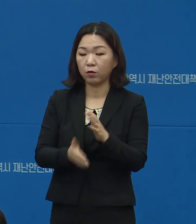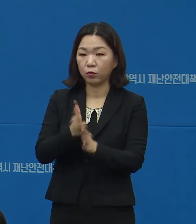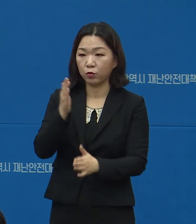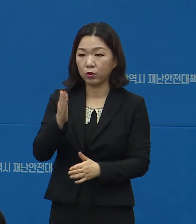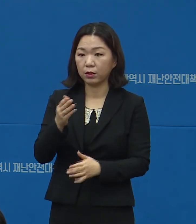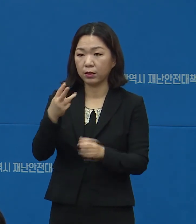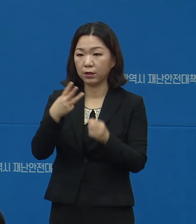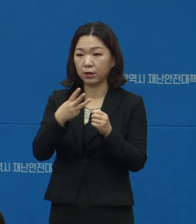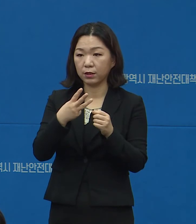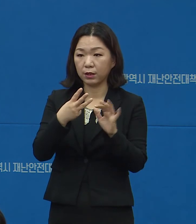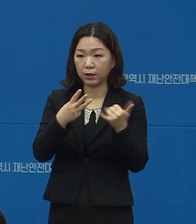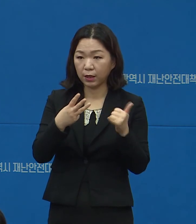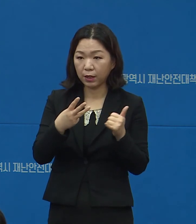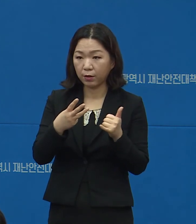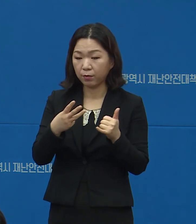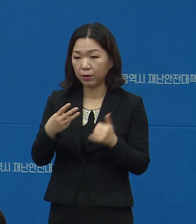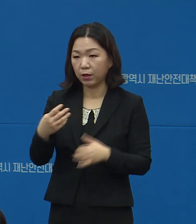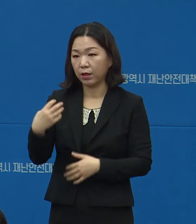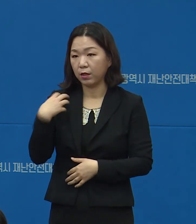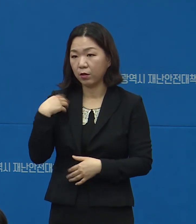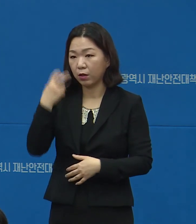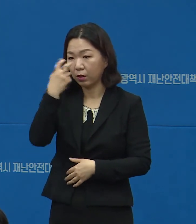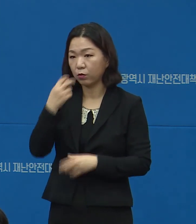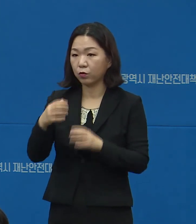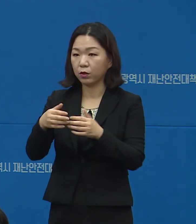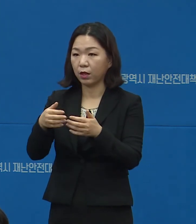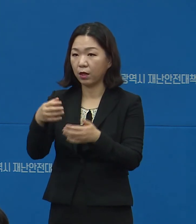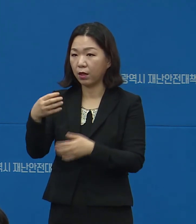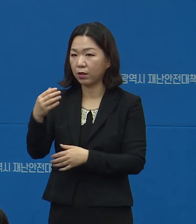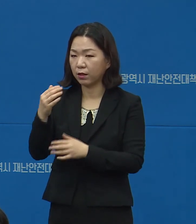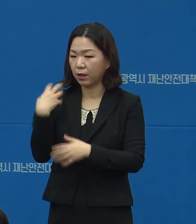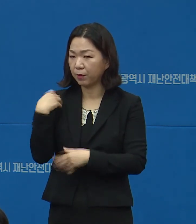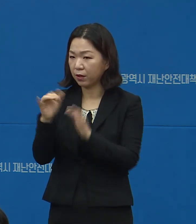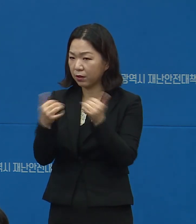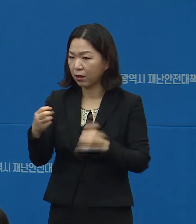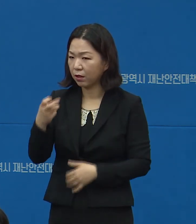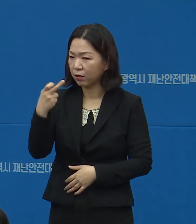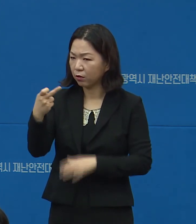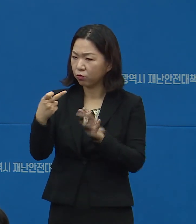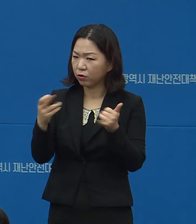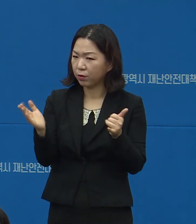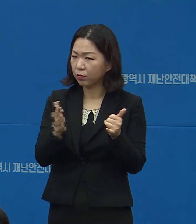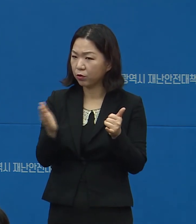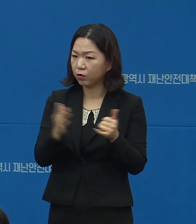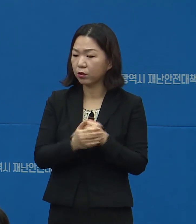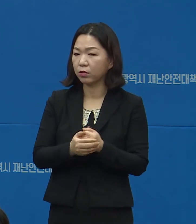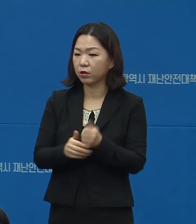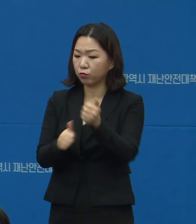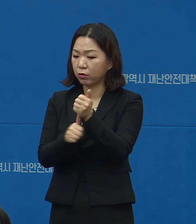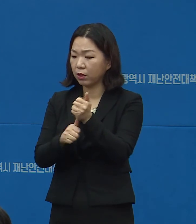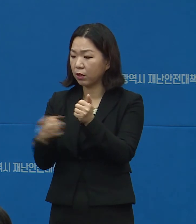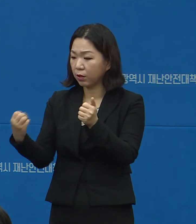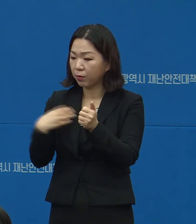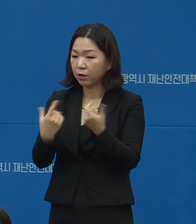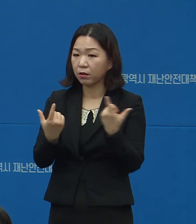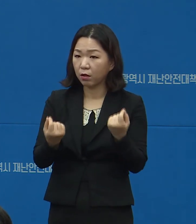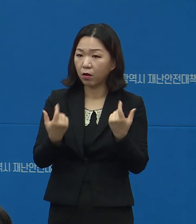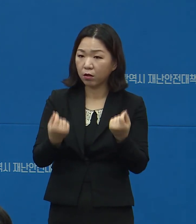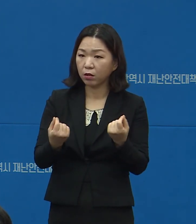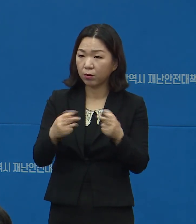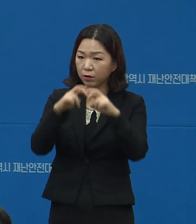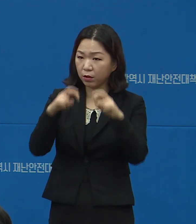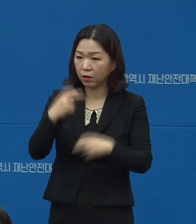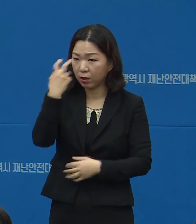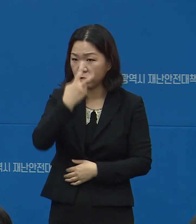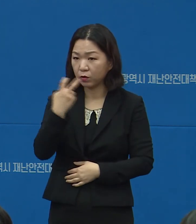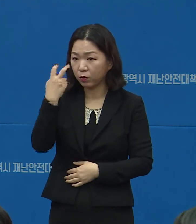대구시가 3명이고 총 역학조사관이 12명 정도라고 그렇습니다. 하지만 부단장님께서 말씀하신 것처럼 역학조사 관련해서 좀